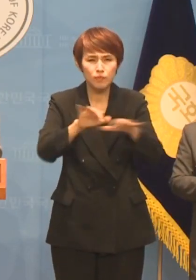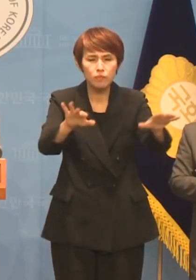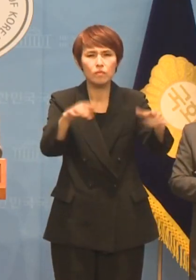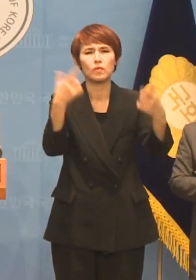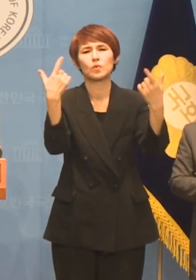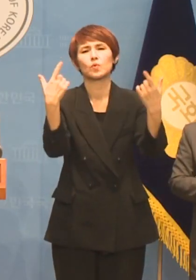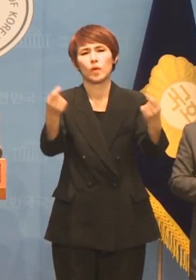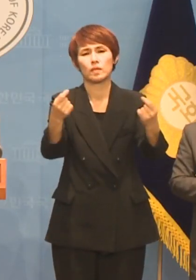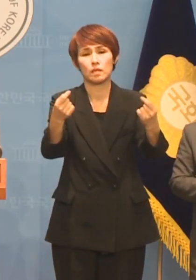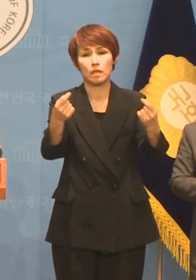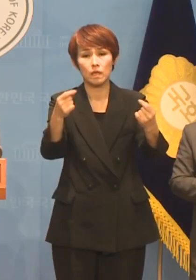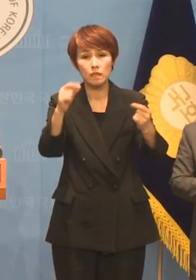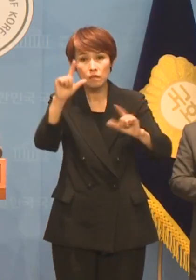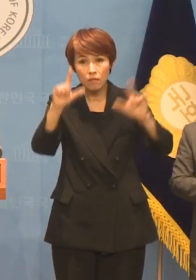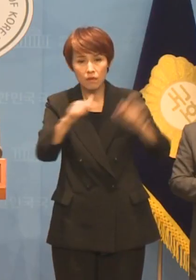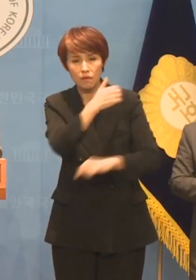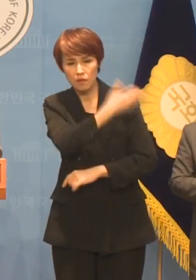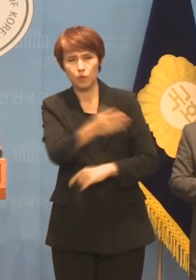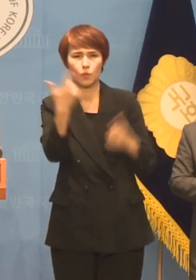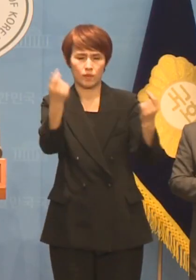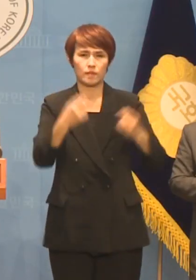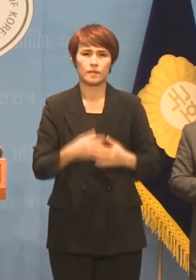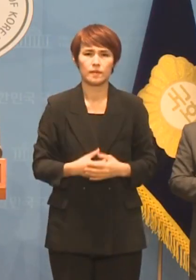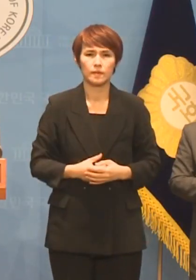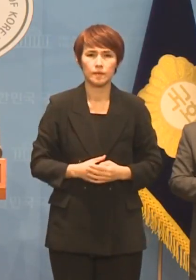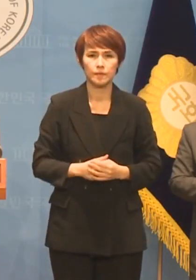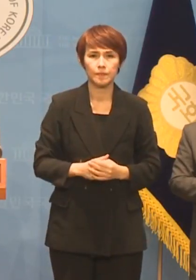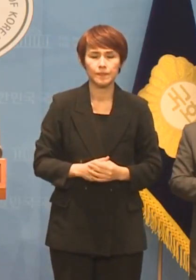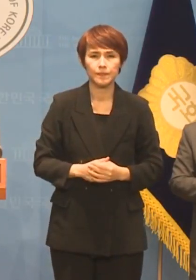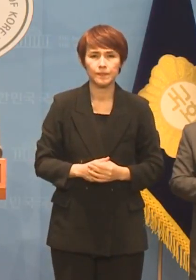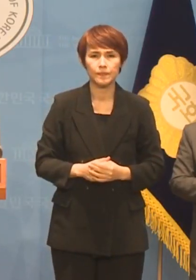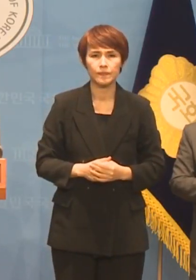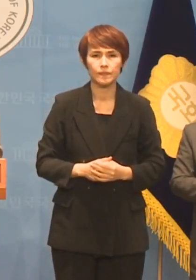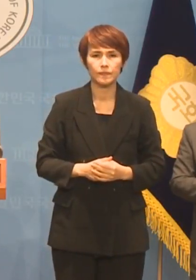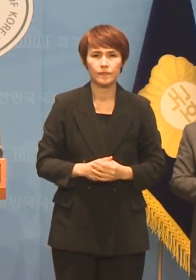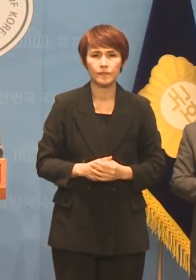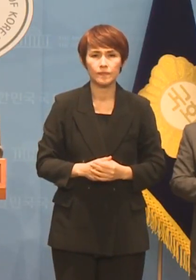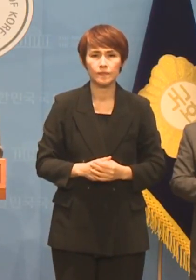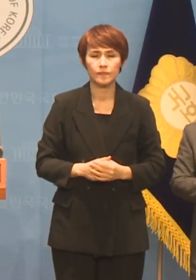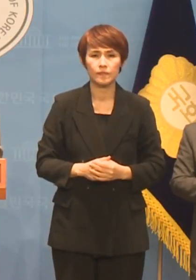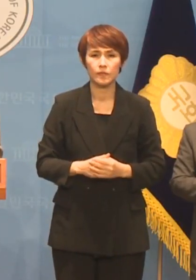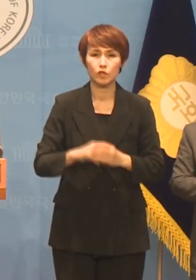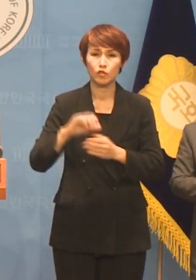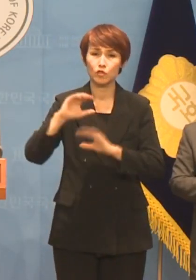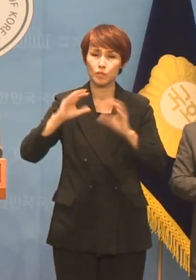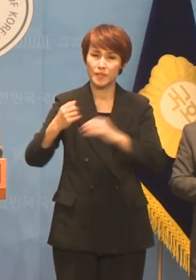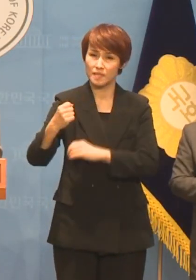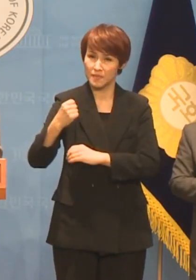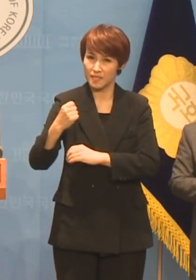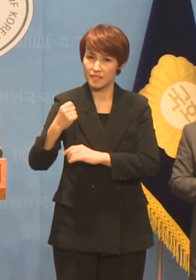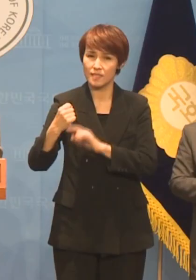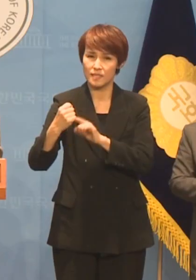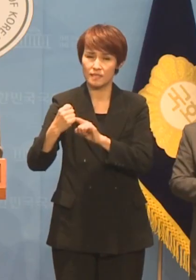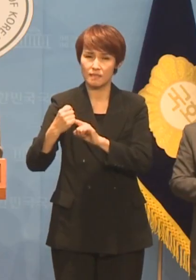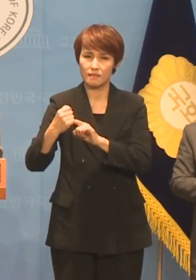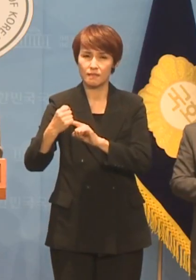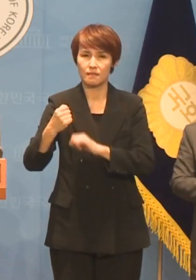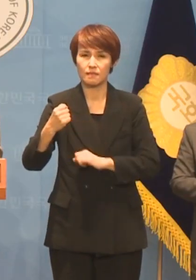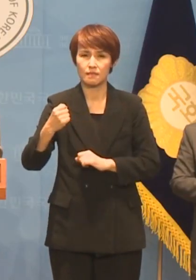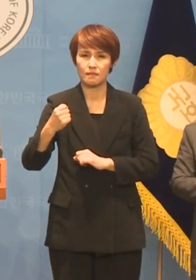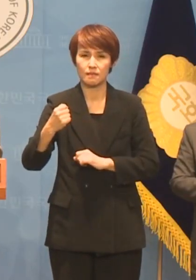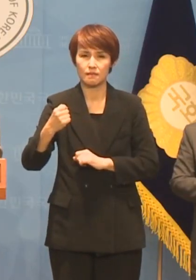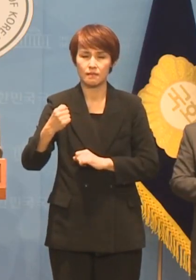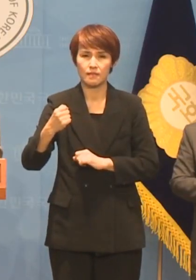것을 묵인하는 행태입니다. 지금 국민의힘은 이